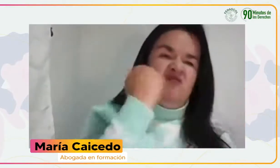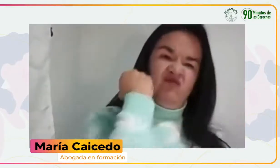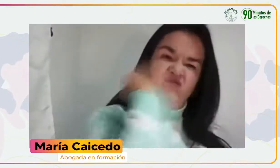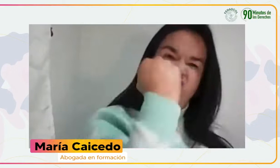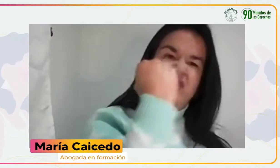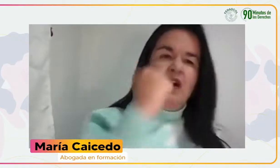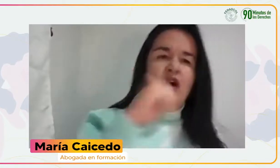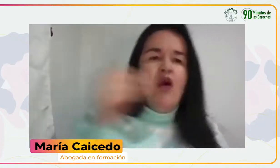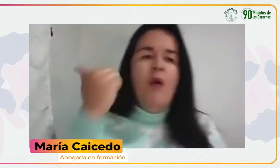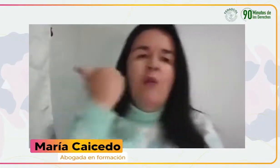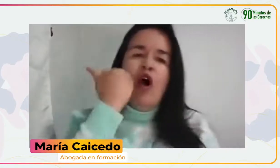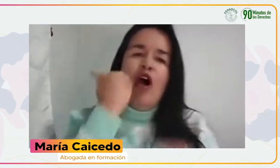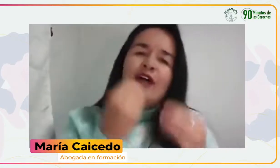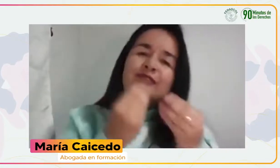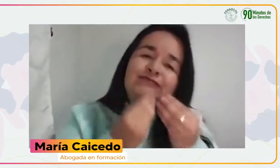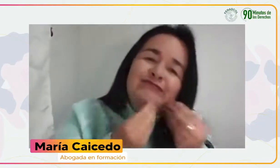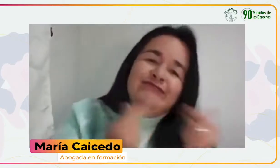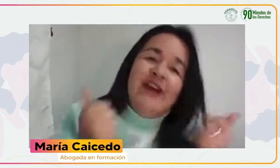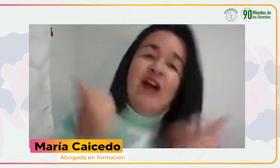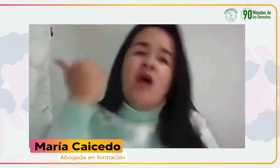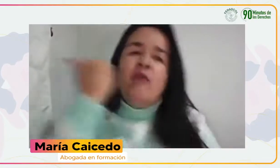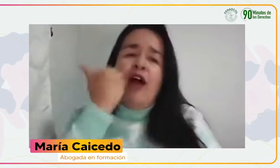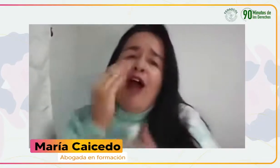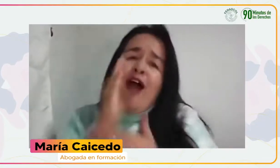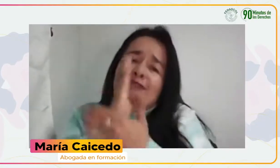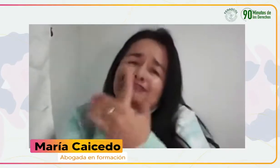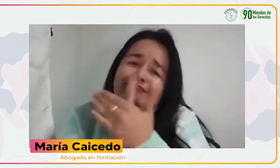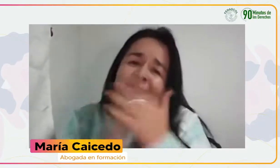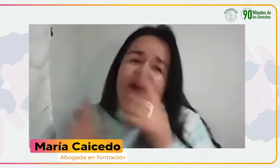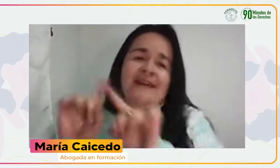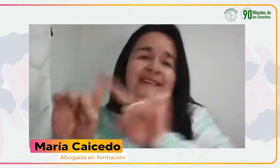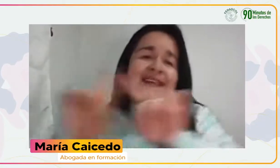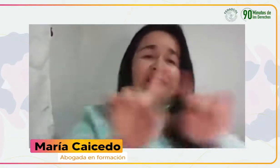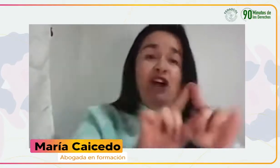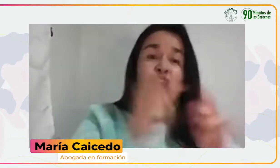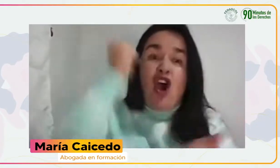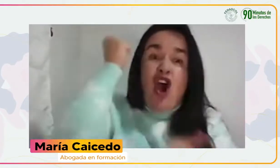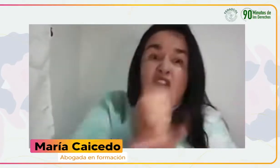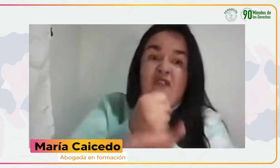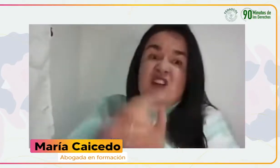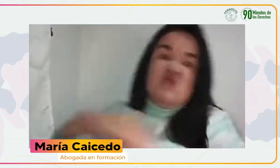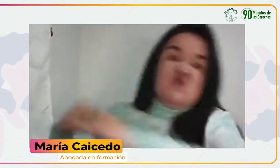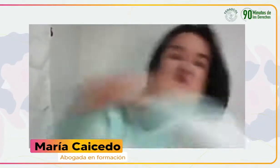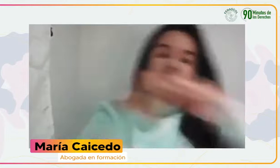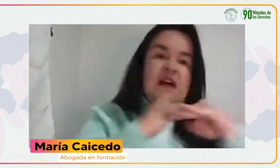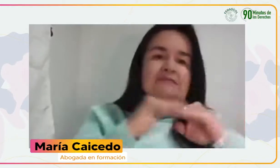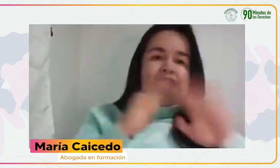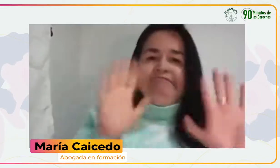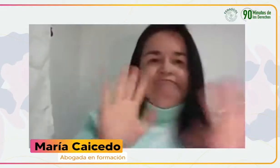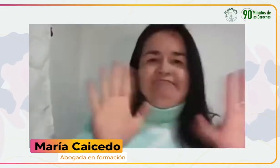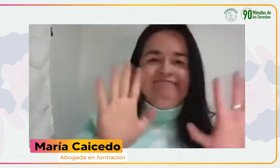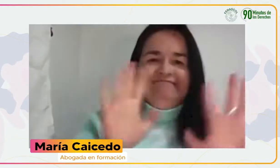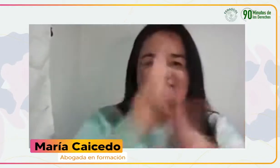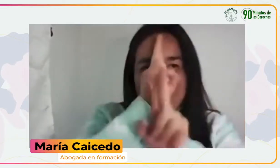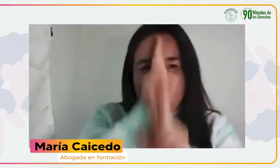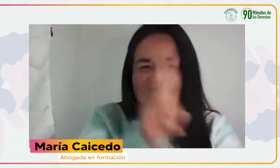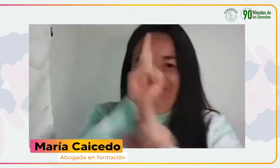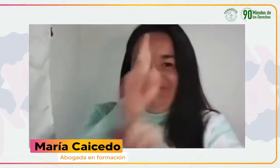situación que hemos visto, porque hay mujeres que son muy empoderadas, otras mujeres que son un poquito más suaves, otras que son